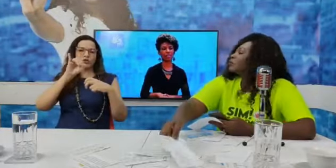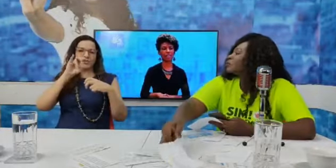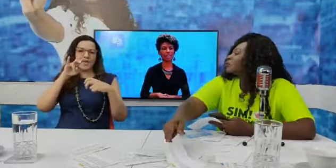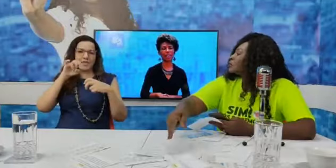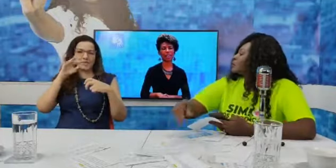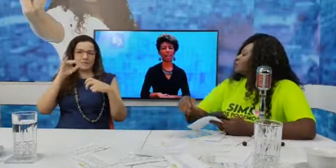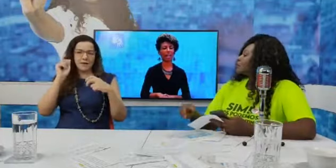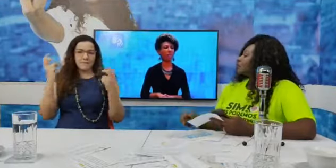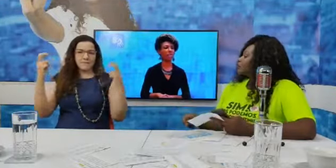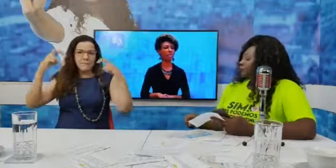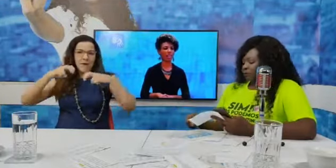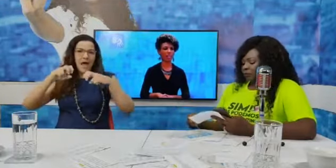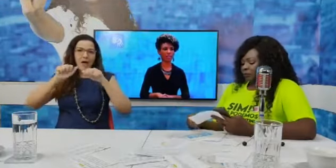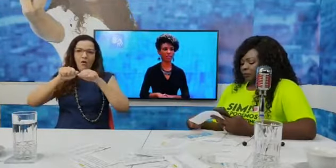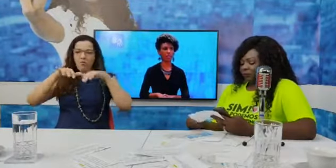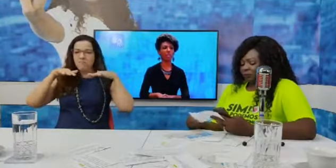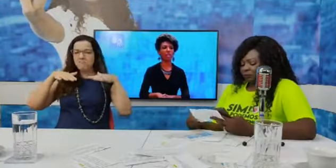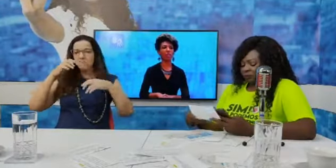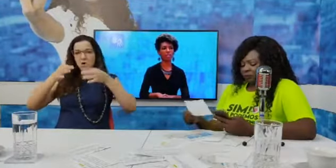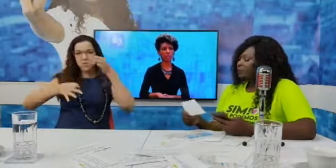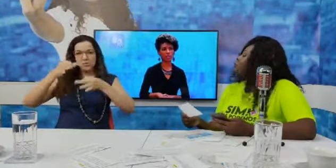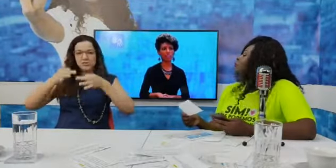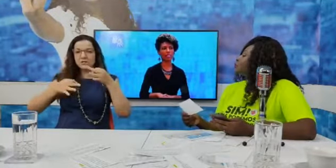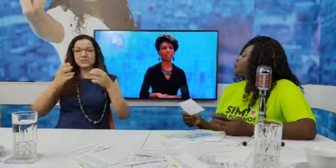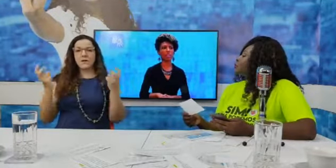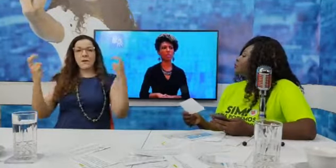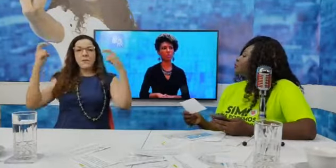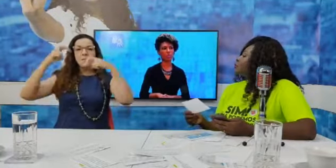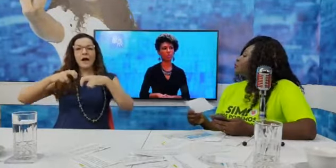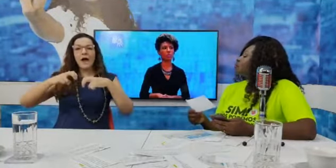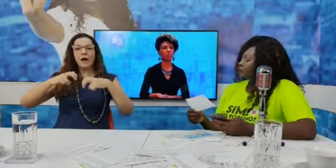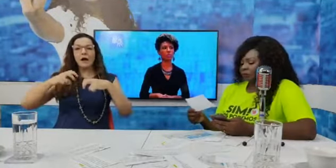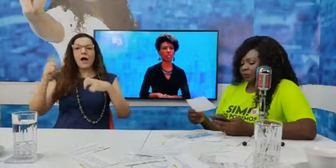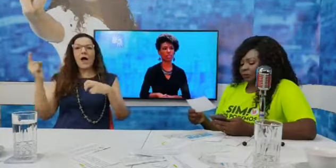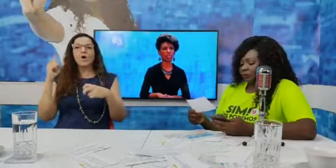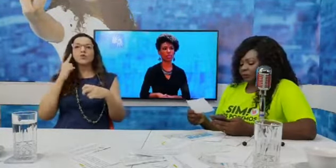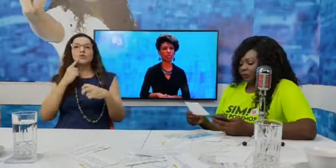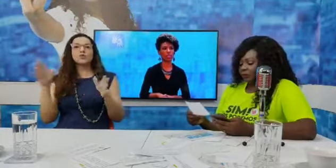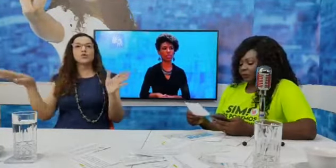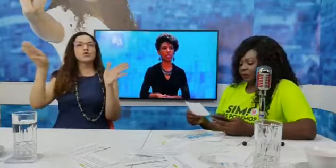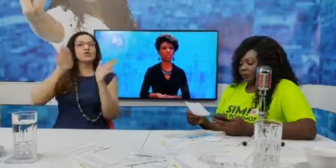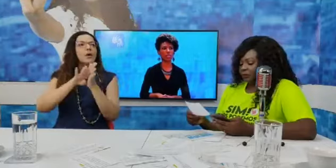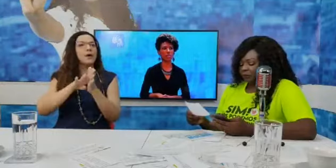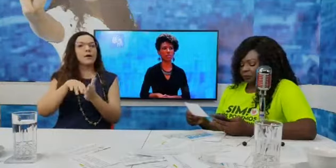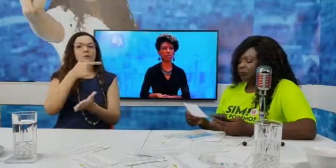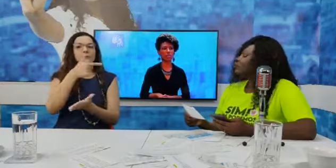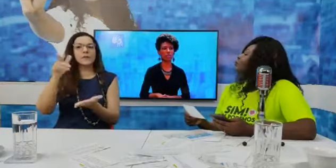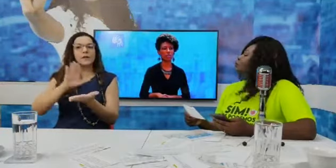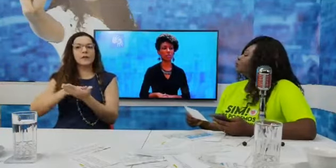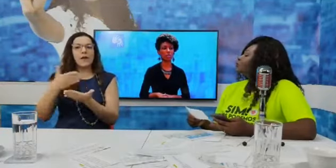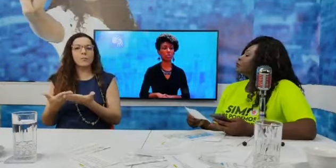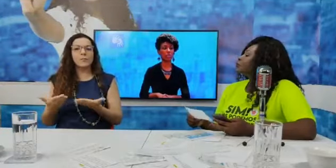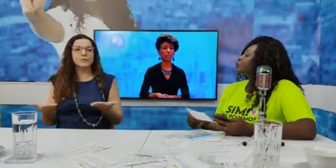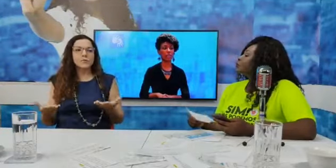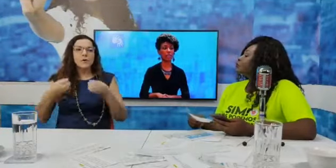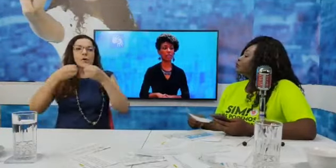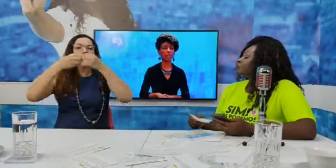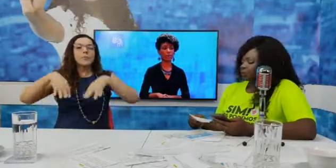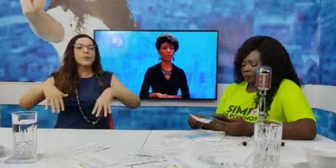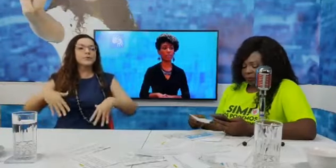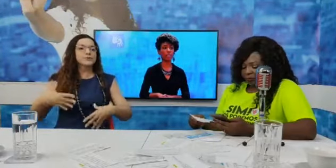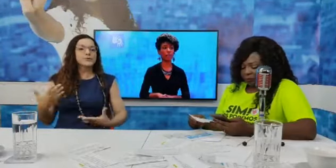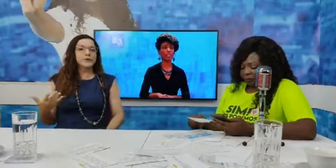precisa. E aí, marcar audiência, o intérprete vai precisar ir junto, a questão do juiz. O surdo chega e não tem